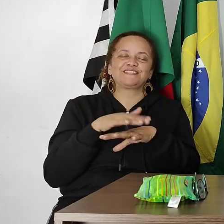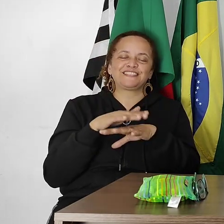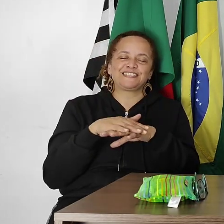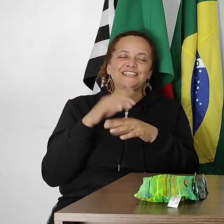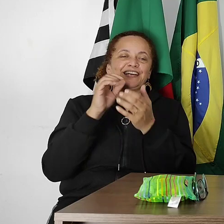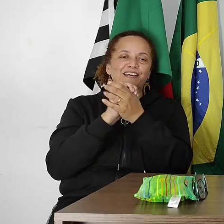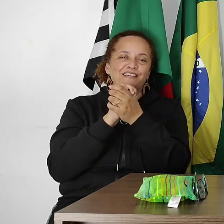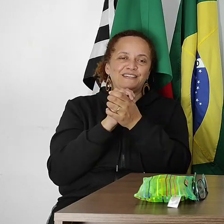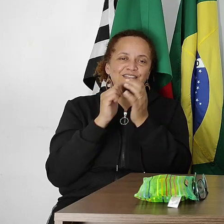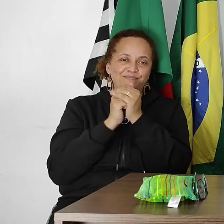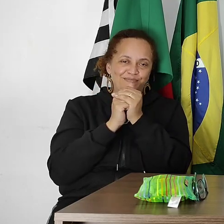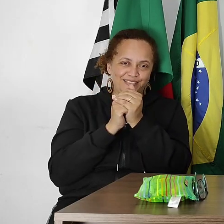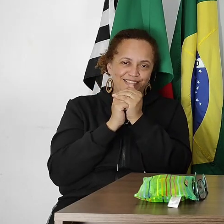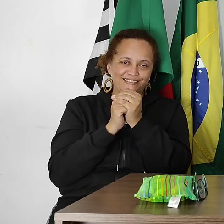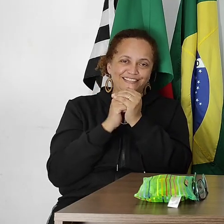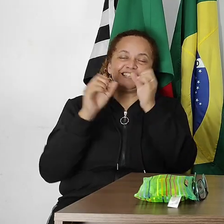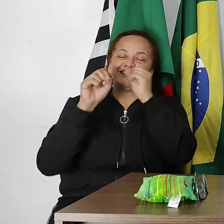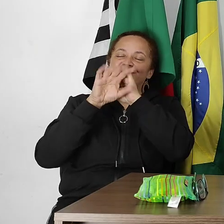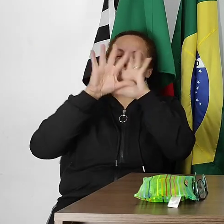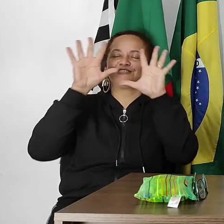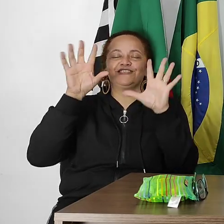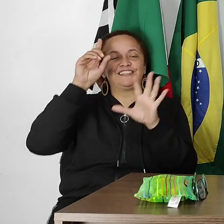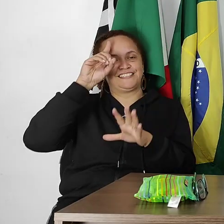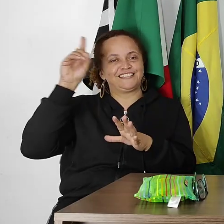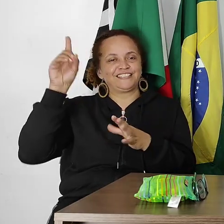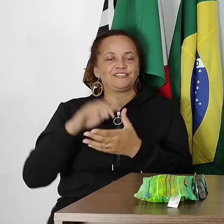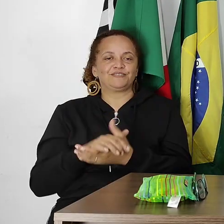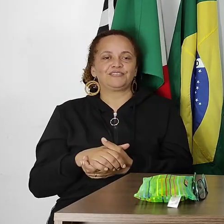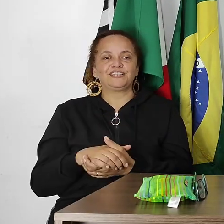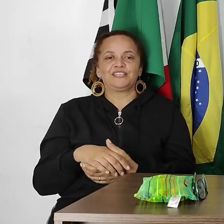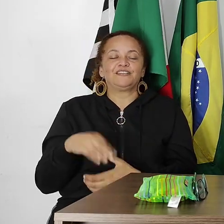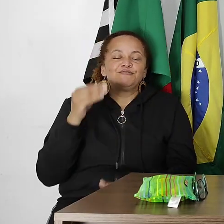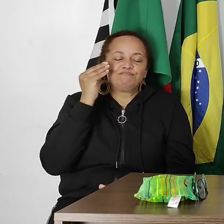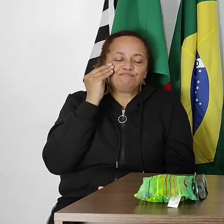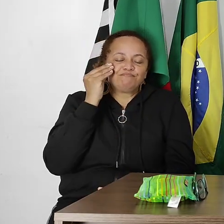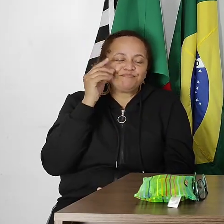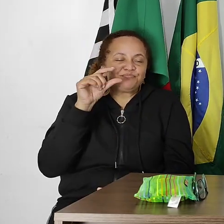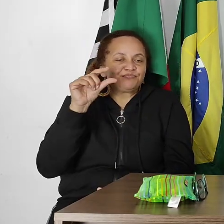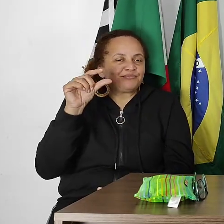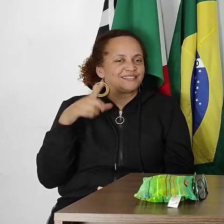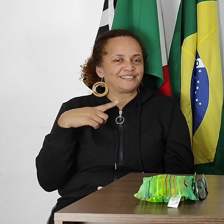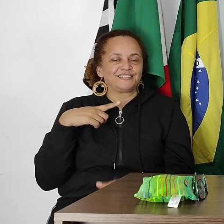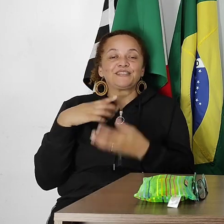Amém? Glória a Deus, irmão. É um pouquinho do meu testemunho, porque tem